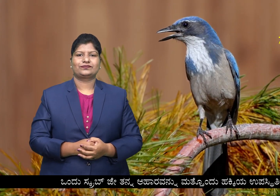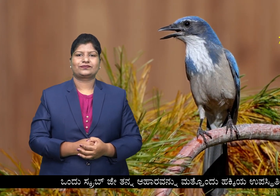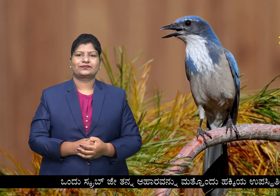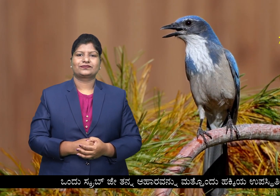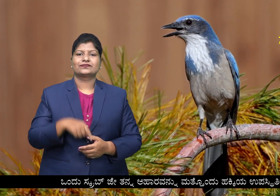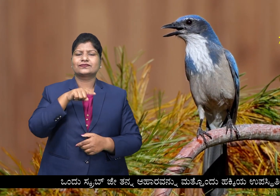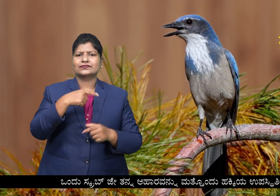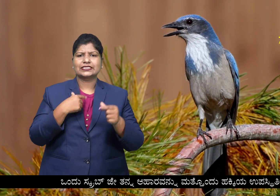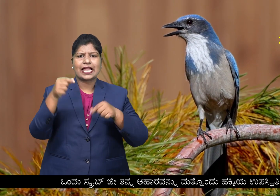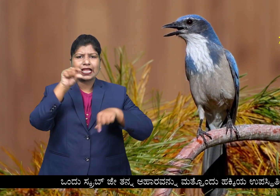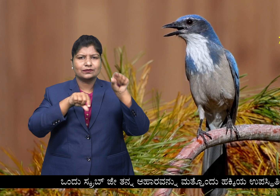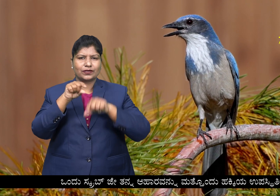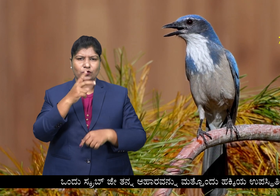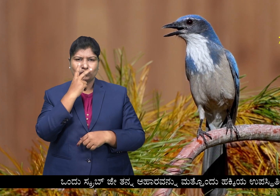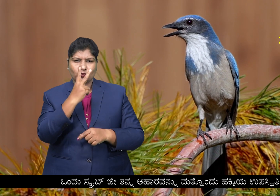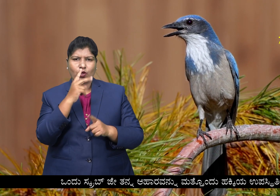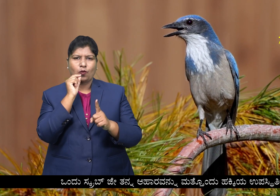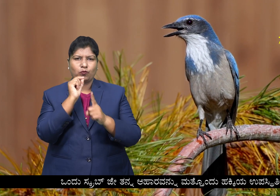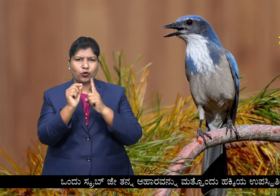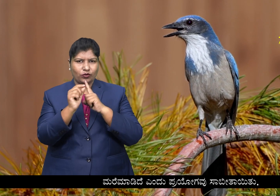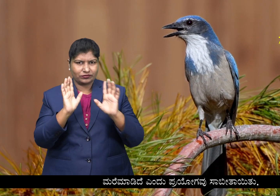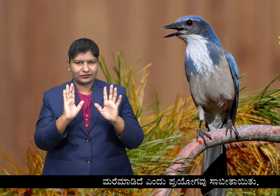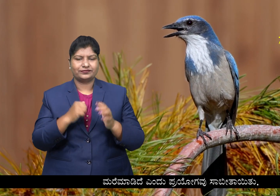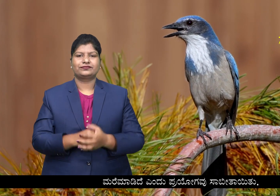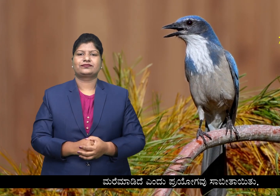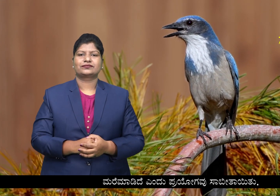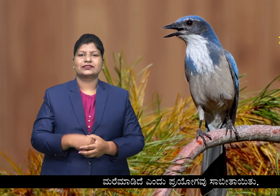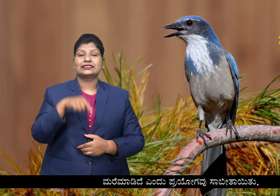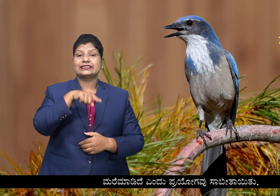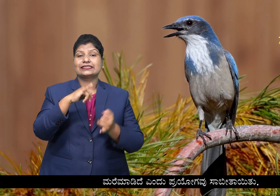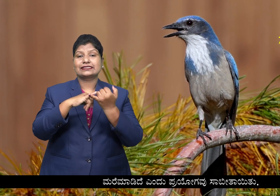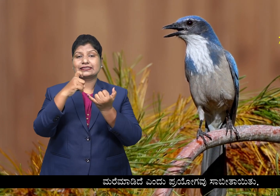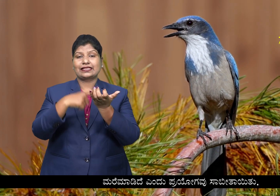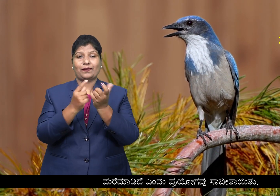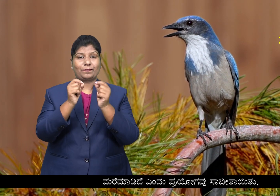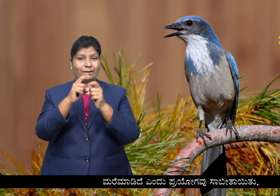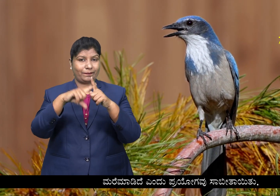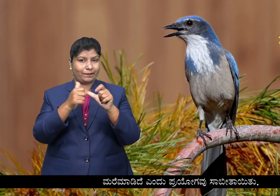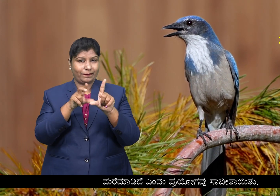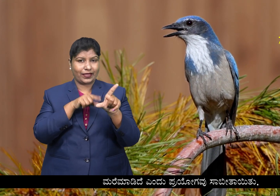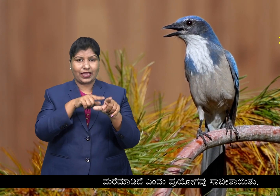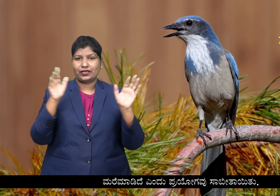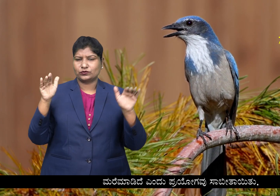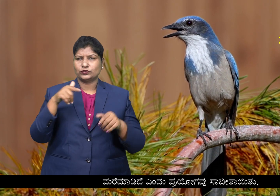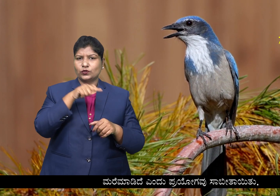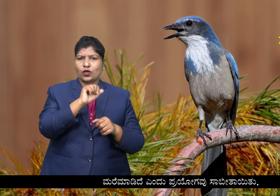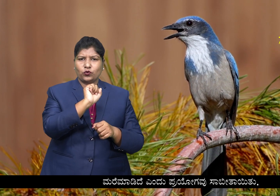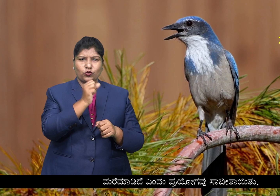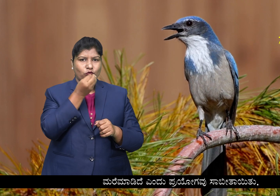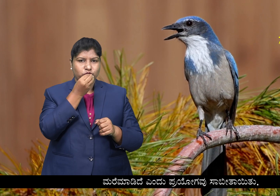ಒಂದು ಸ್ಕ್ರಬ್ಜೆ ತನ್ನ ಆಹಾರವನ್ನ ಮತ್ತೊಂದು ಹಕ್ಕಿಯ ಉಪಸ್ಥಿತಿಯಲ್ಲಿ ಮರೆಮಾಡಿದೆ ಎಂದು ಪ್ರಯೋಗವು ಸಾಬೀತಾಯಿತು.